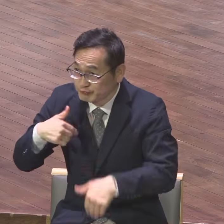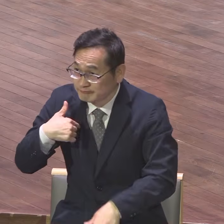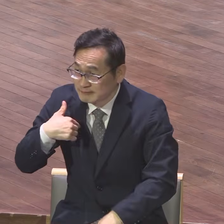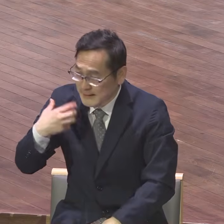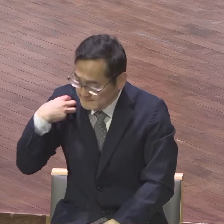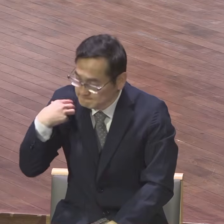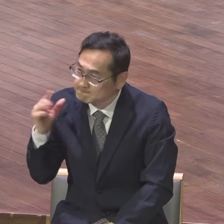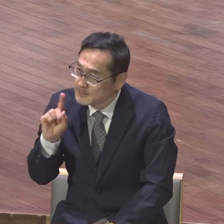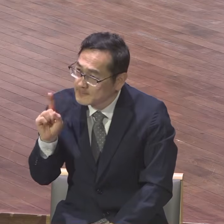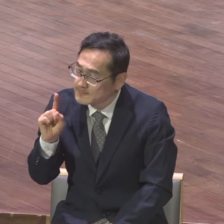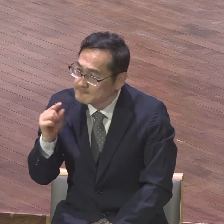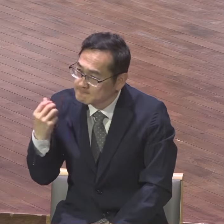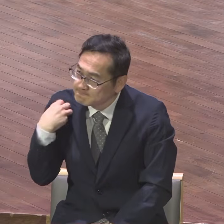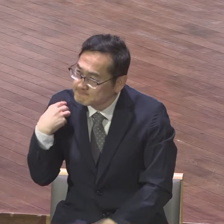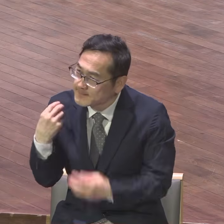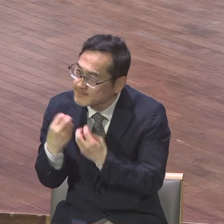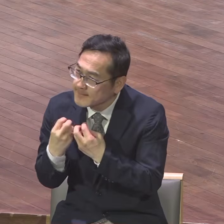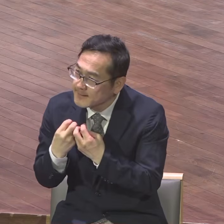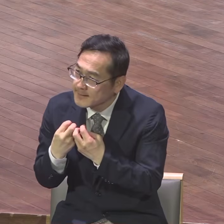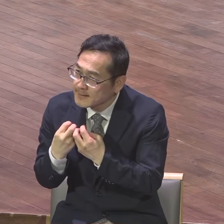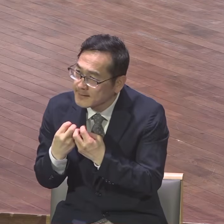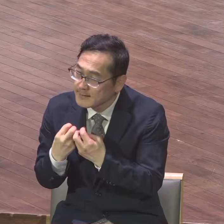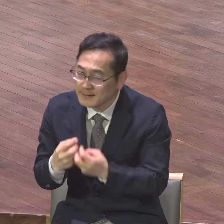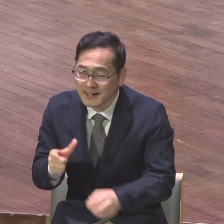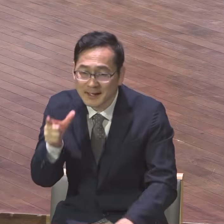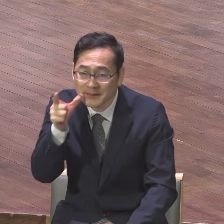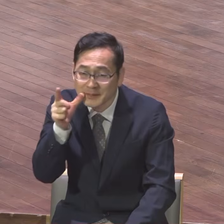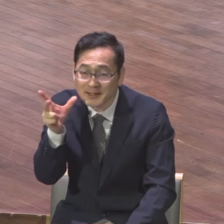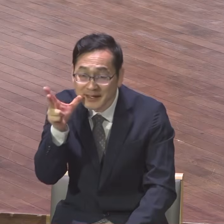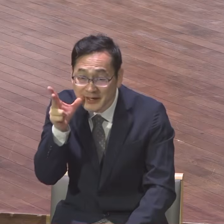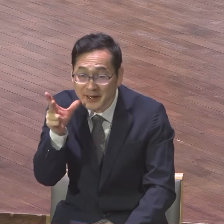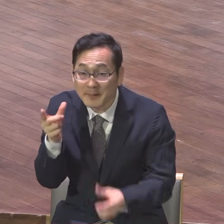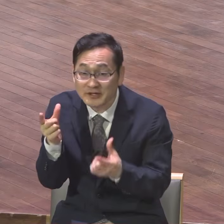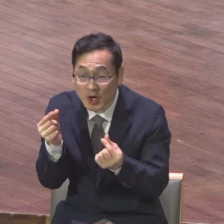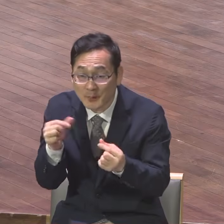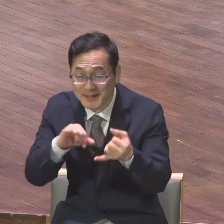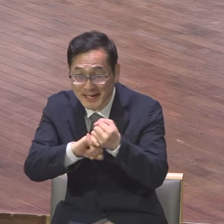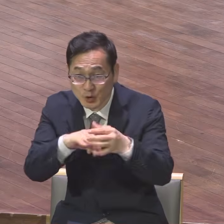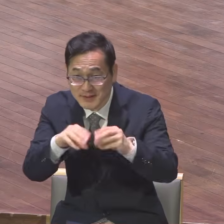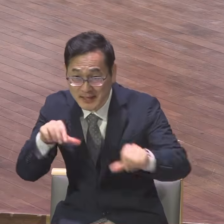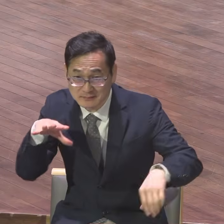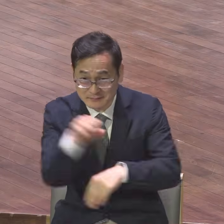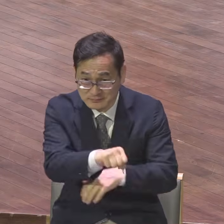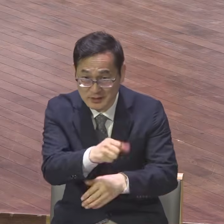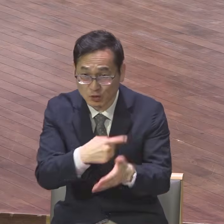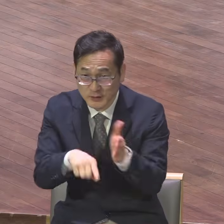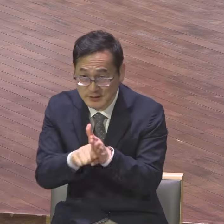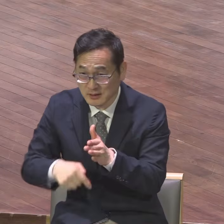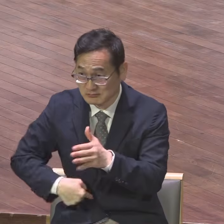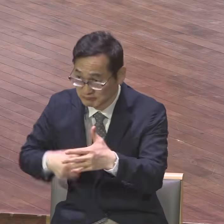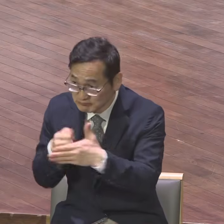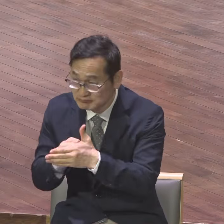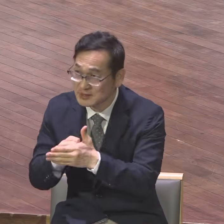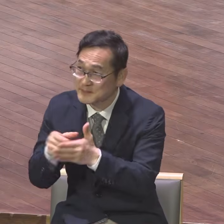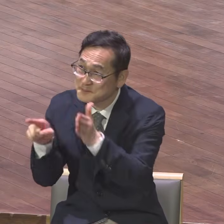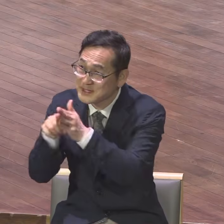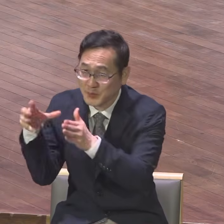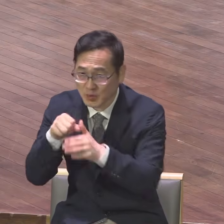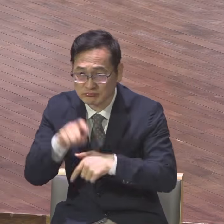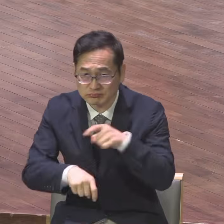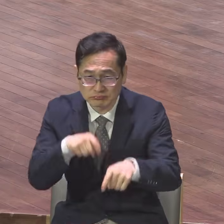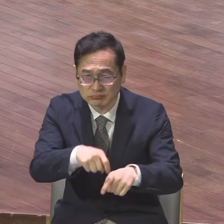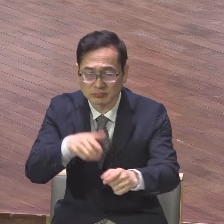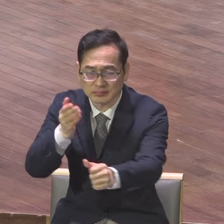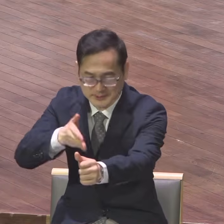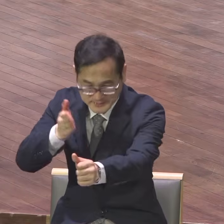얻고 믿음의 용장 갈렙처럼 약속 땅을 차지하는 언약 성지의 주역들 다 되시기를 주님으로 축복합니다.